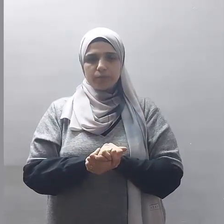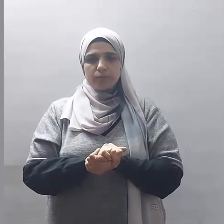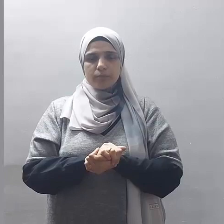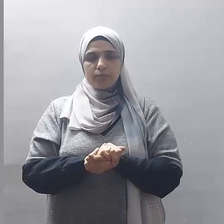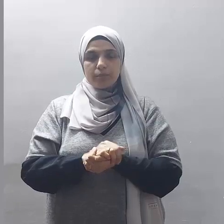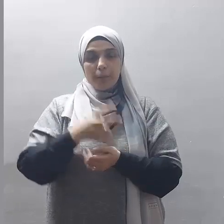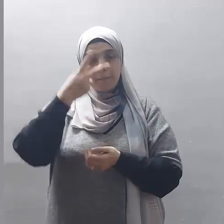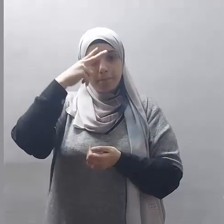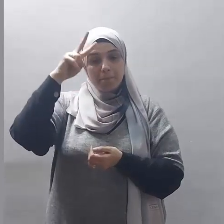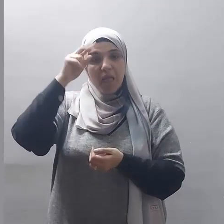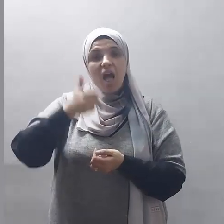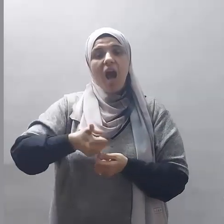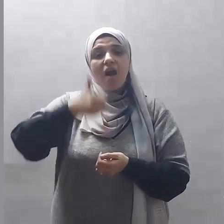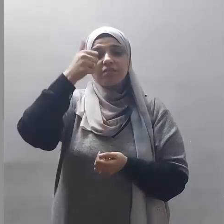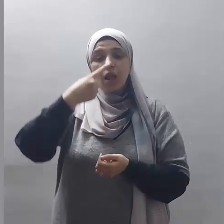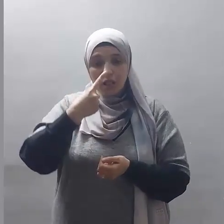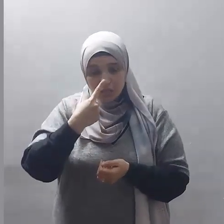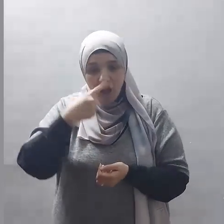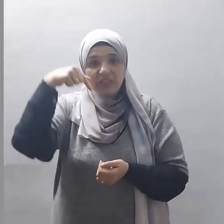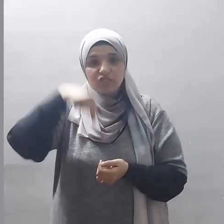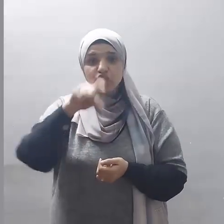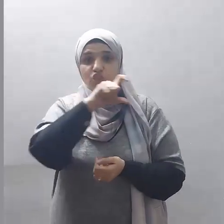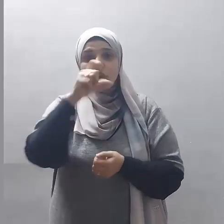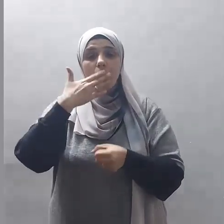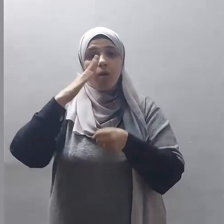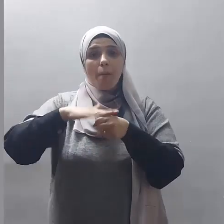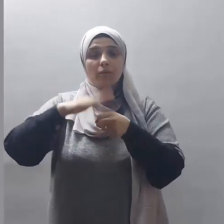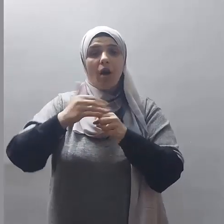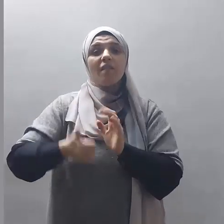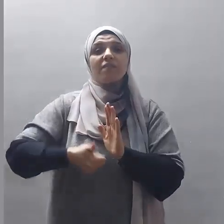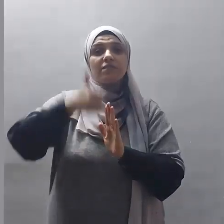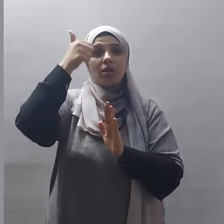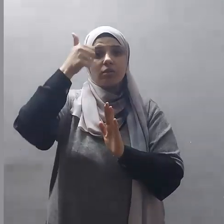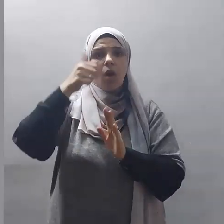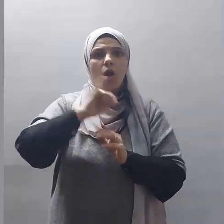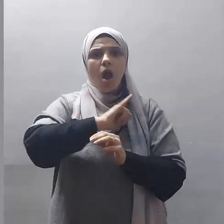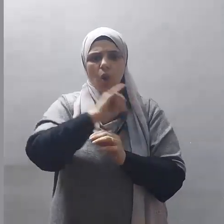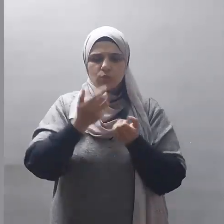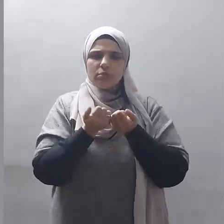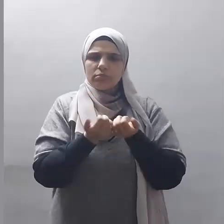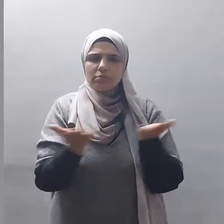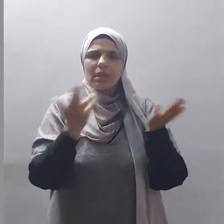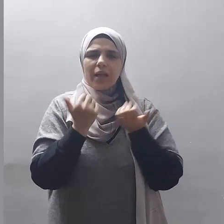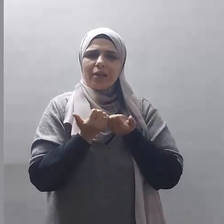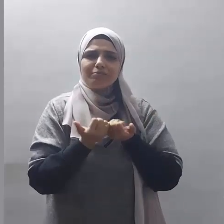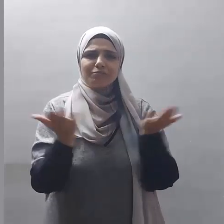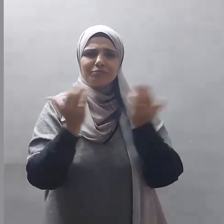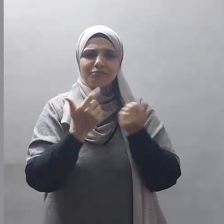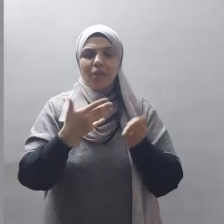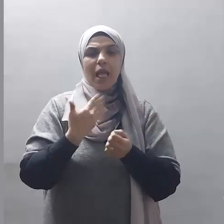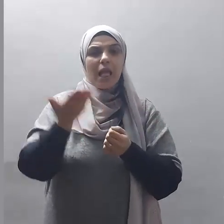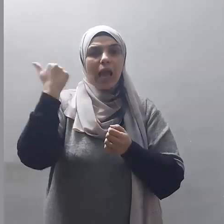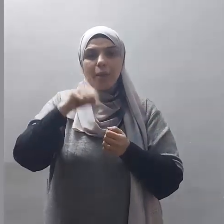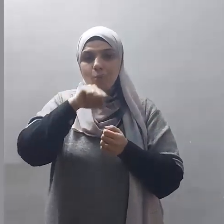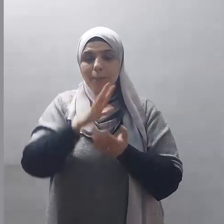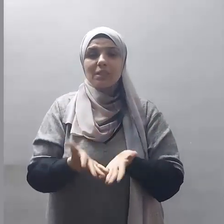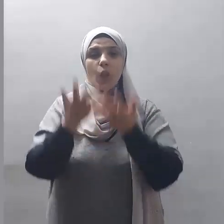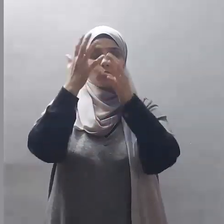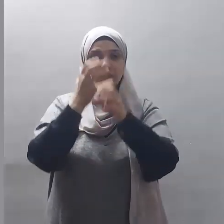ومن أفضل الطاعات في هذا الشهر الفضيل الجود والسخاء، فقد كان نبينا صلى الله عليه